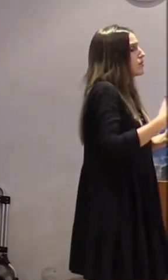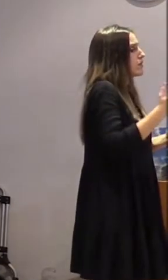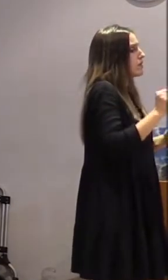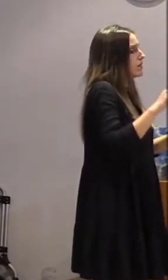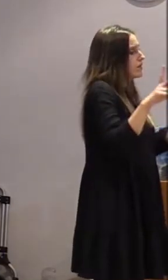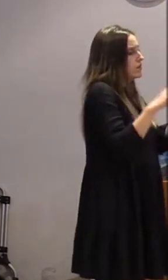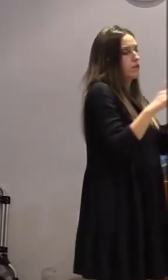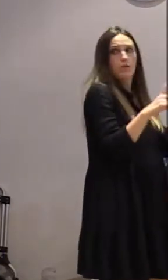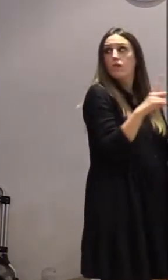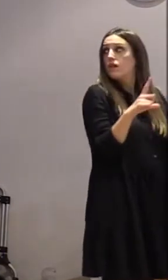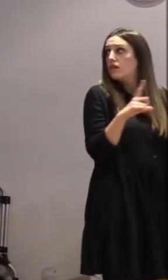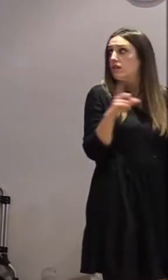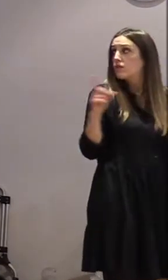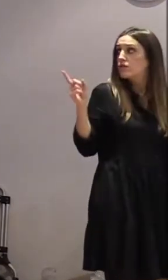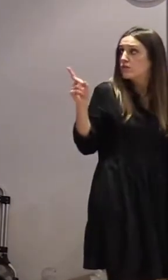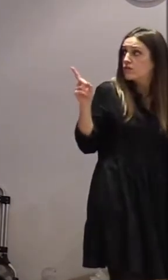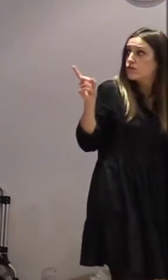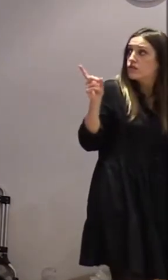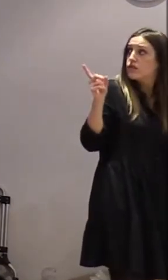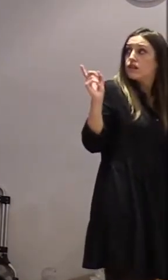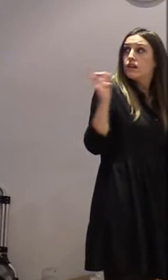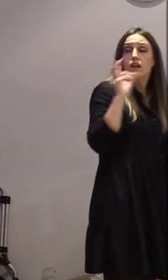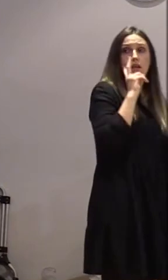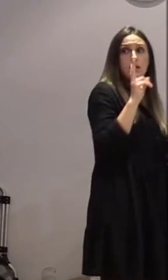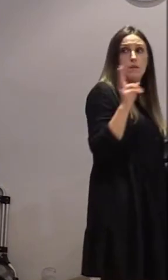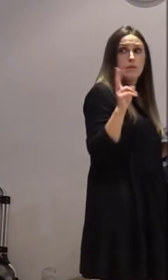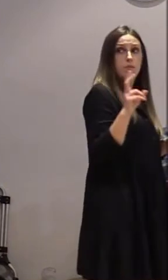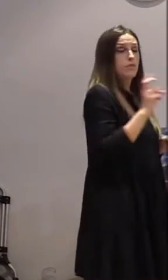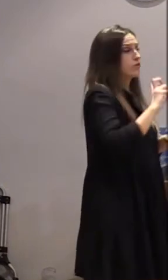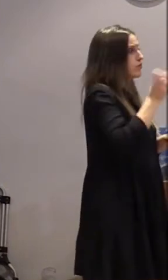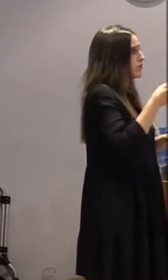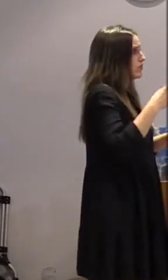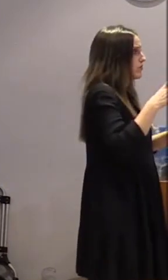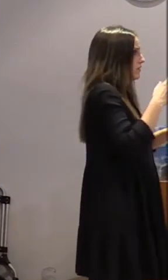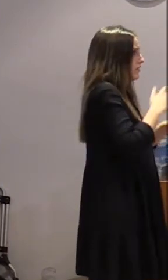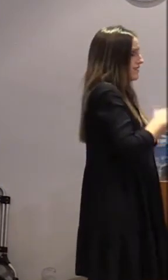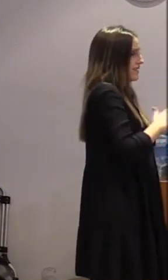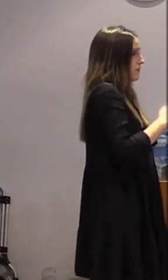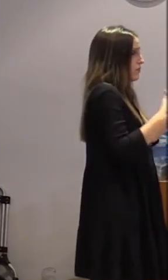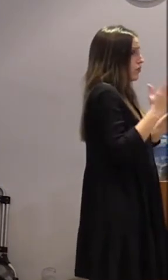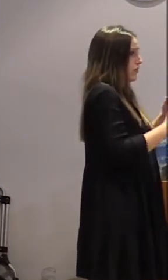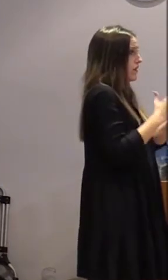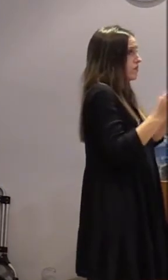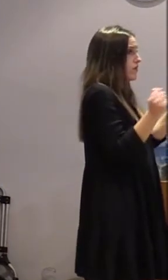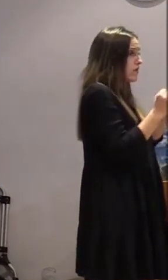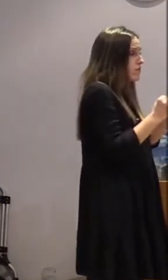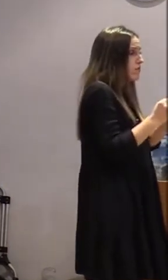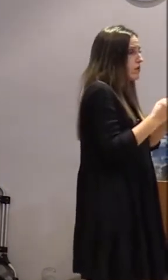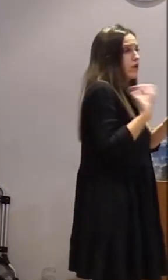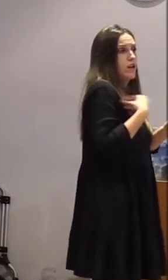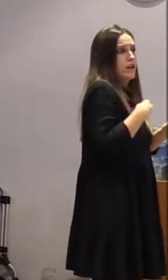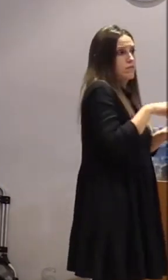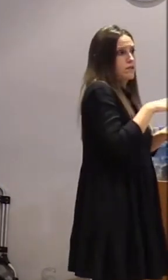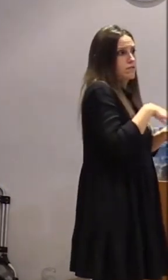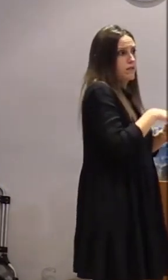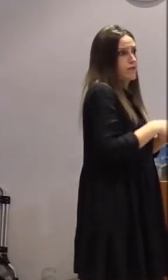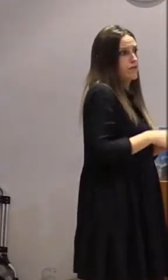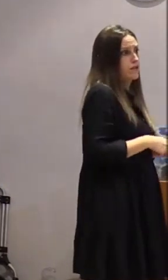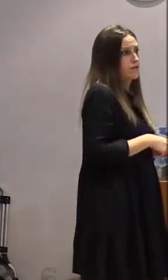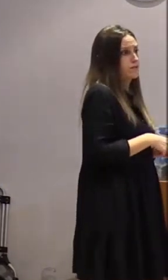Ruiz Dario, ya os he puesto antes uno. Aquí vemos otro de una estampa invernal típica también en esa misma zona. Por lo